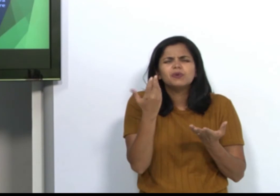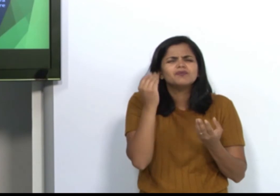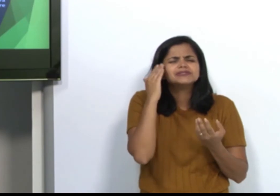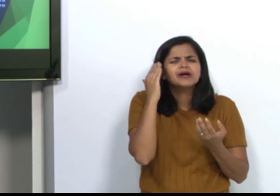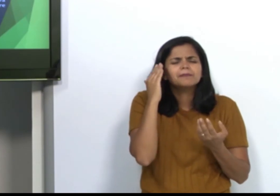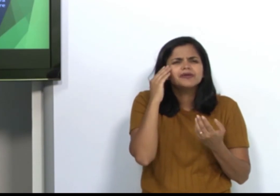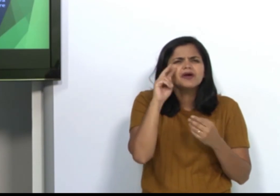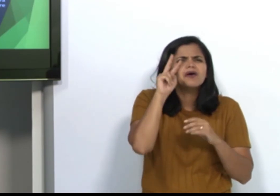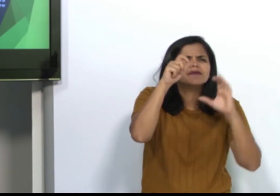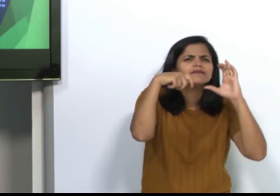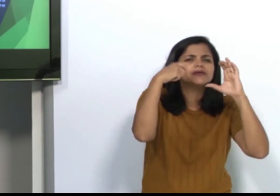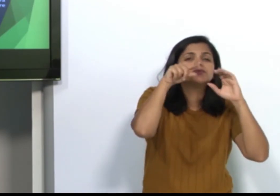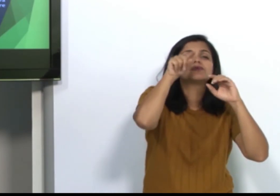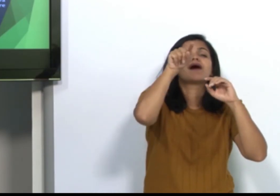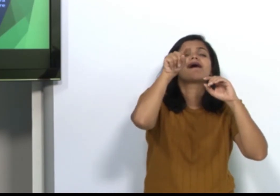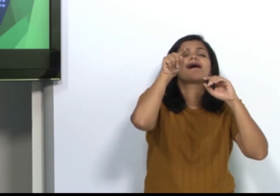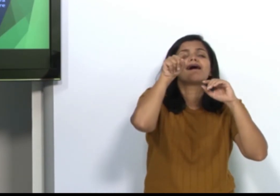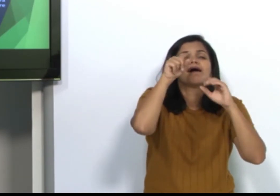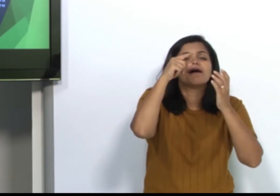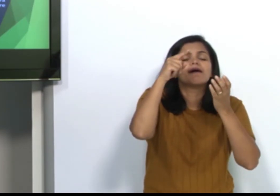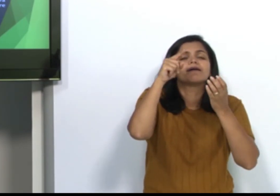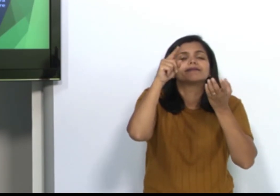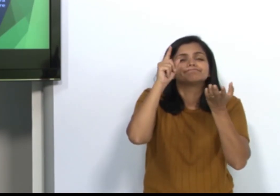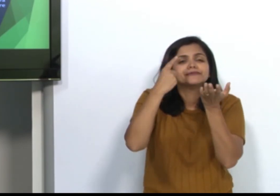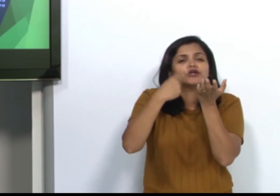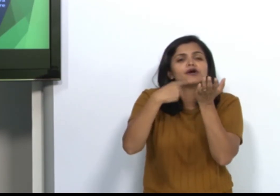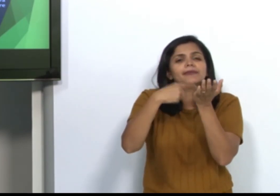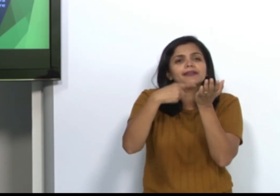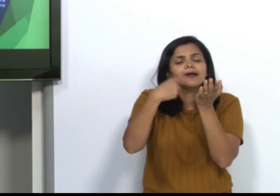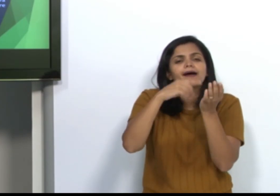Mas como saber se é a combinação 1 ou 2?